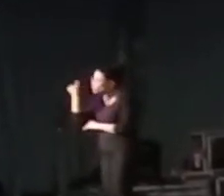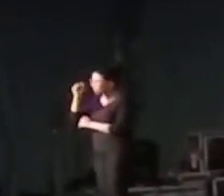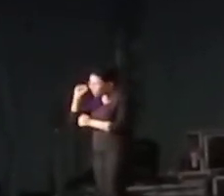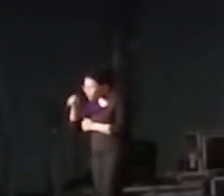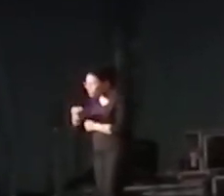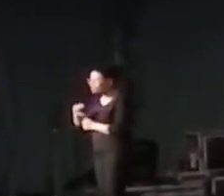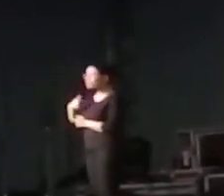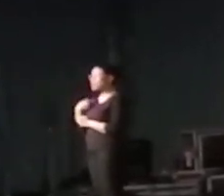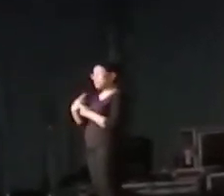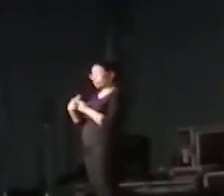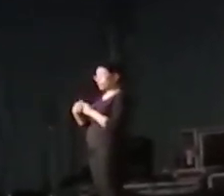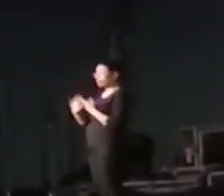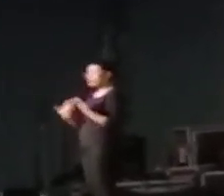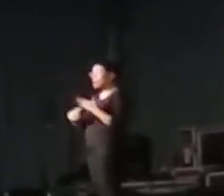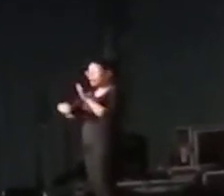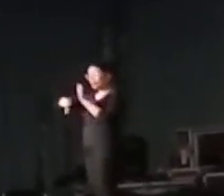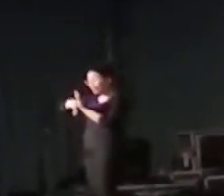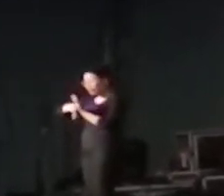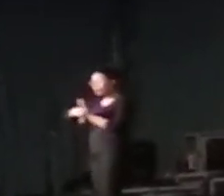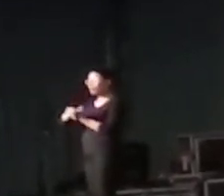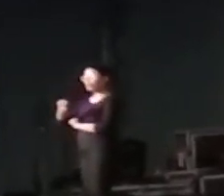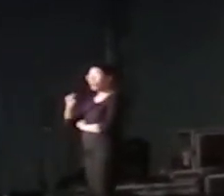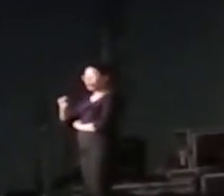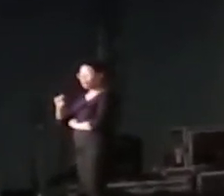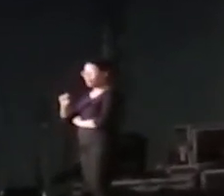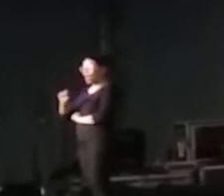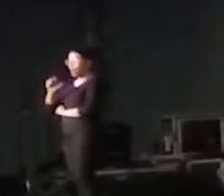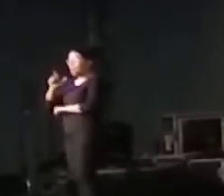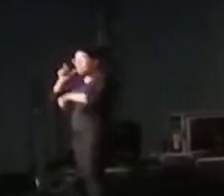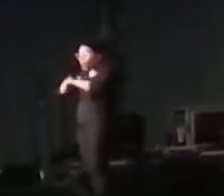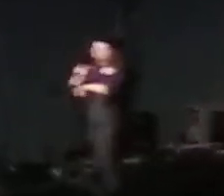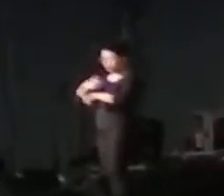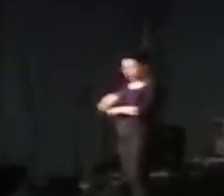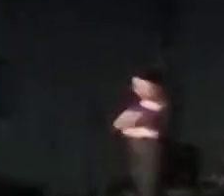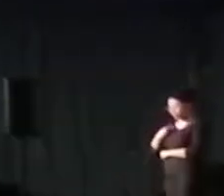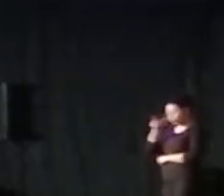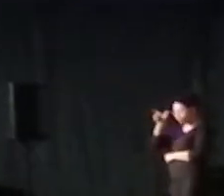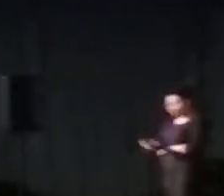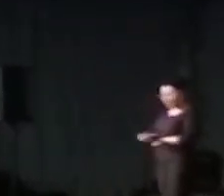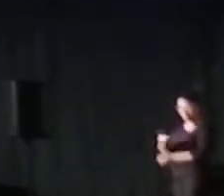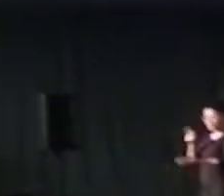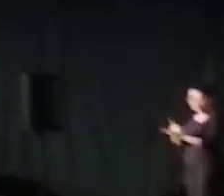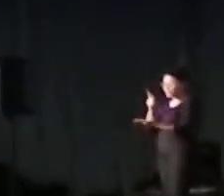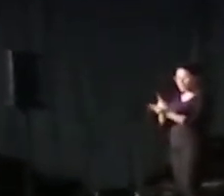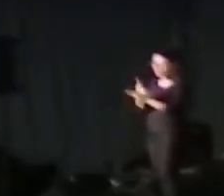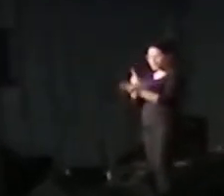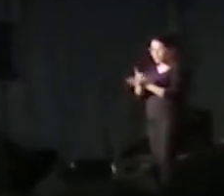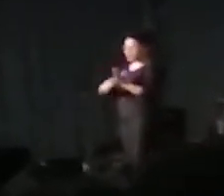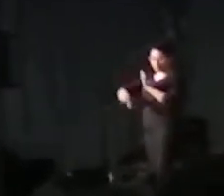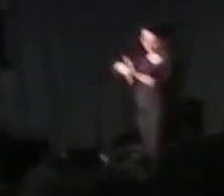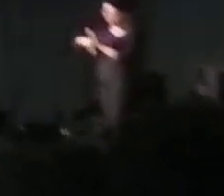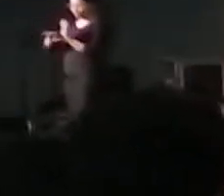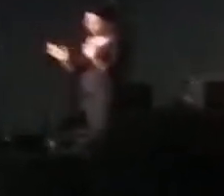o crime é sempre um momento da vida daquela pessoa. Ela não foi sempre o crime.